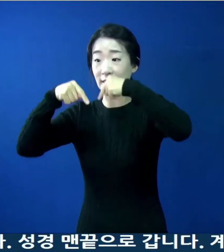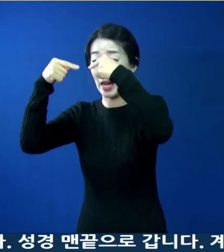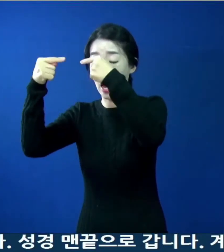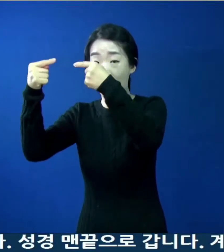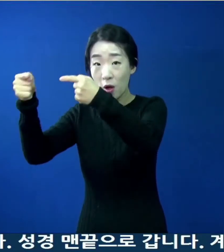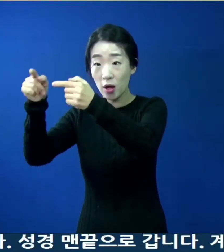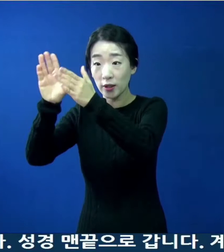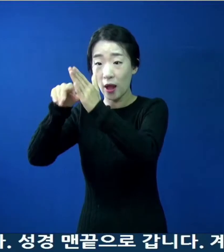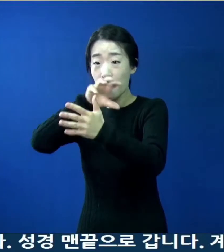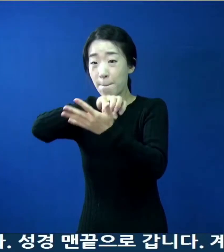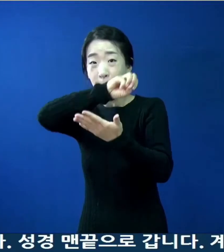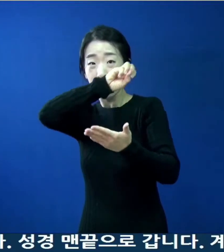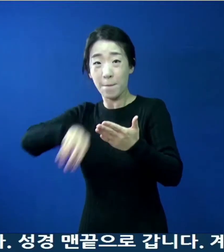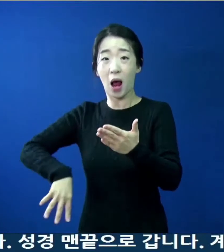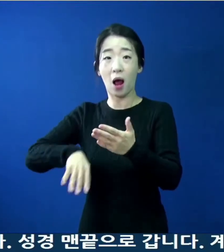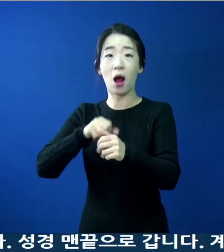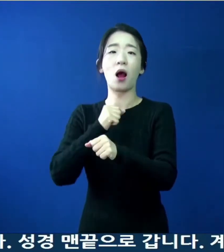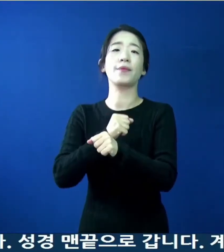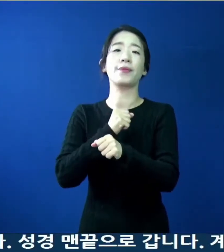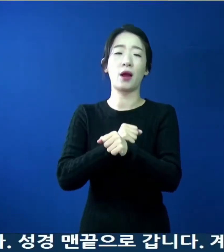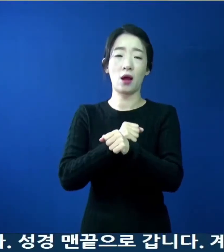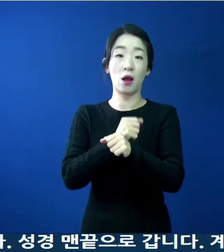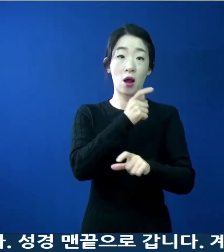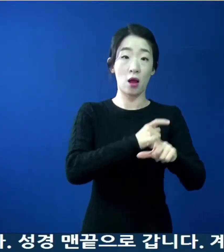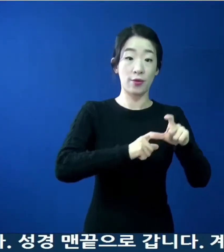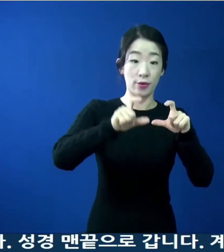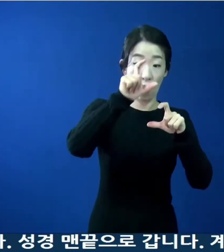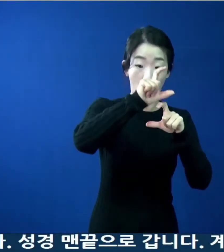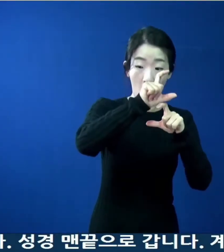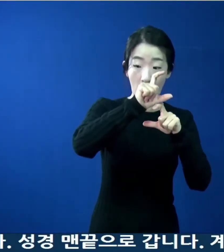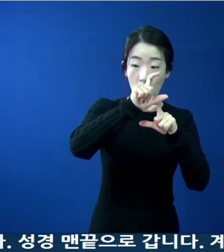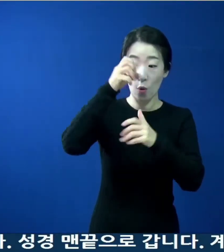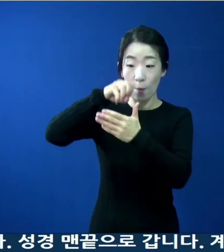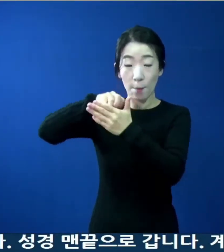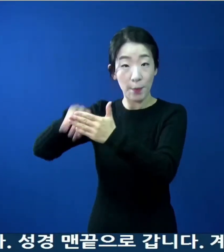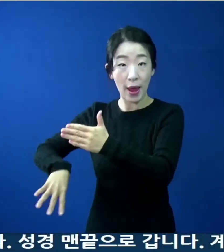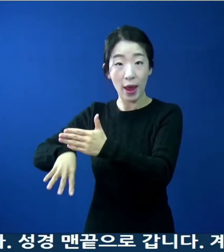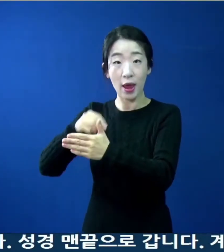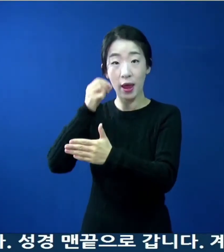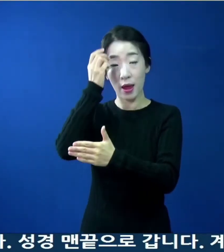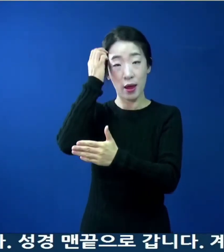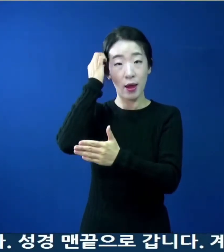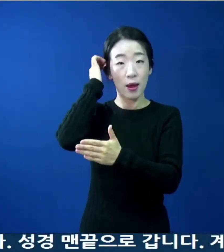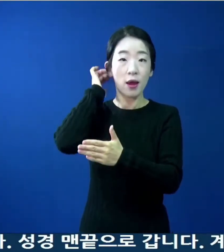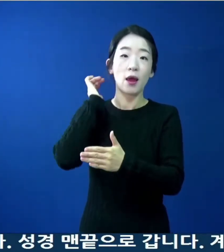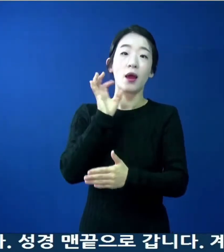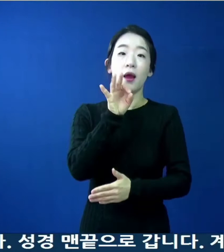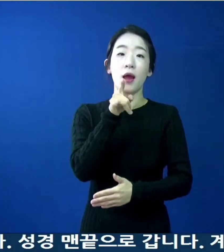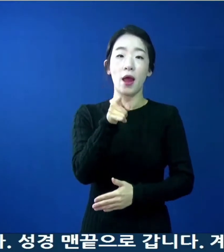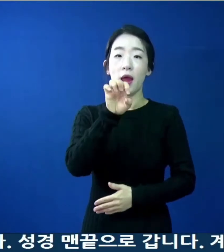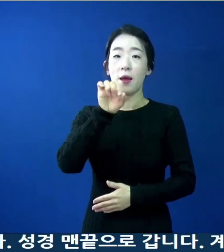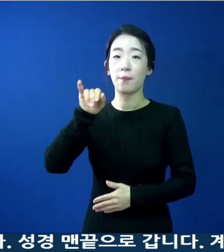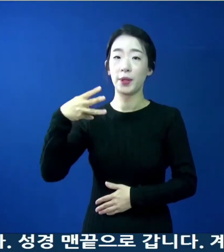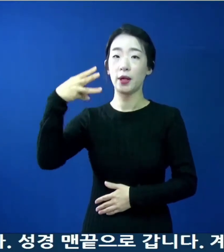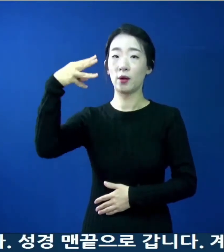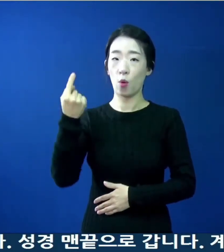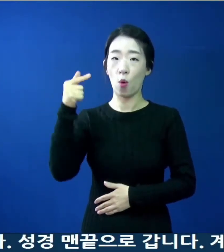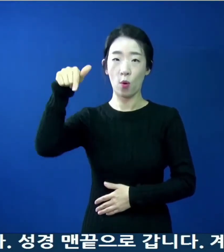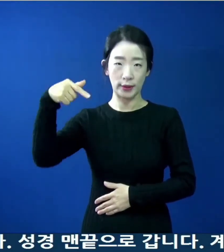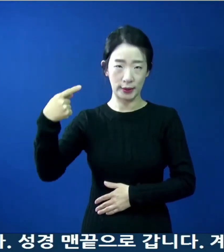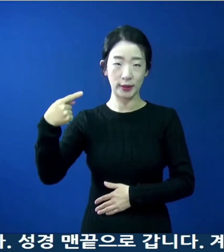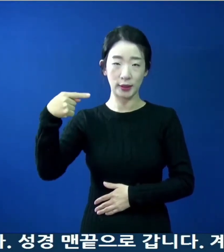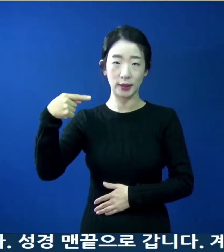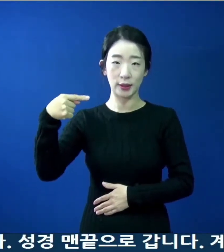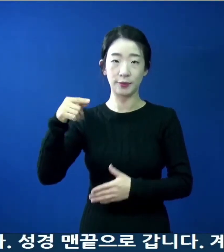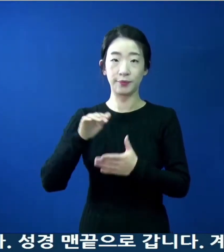제하여 버리시리라. 소위 더하는 절과 제하는 절이라 라는 에필로그, 성경 전체 혹은 계시록을